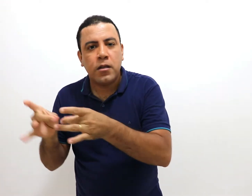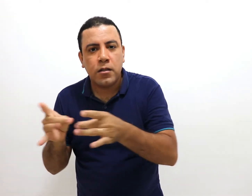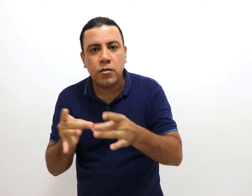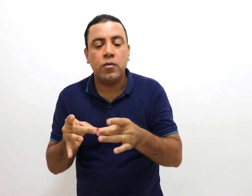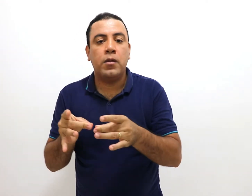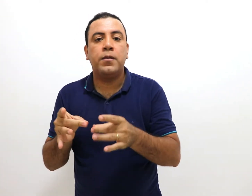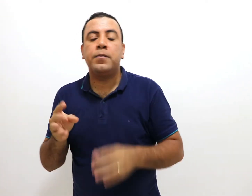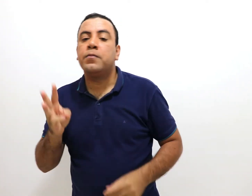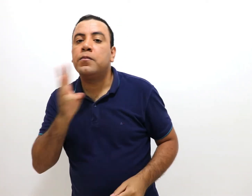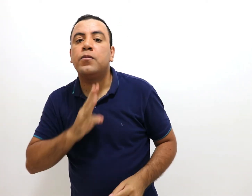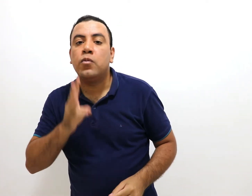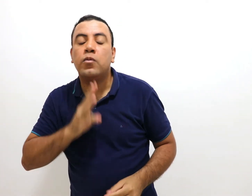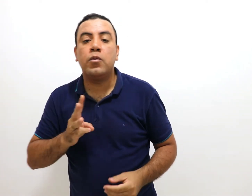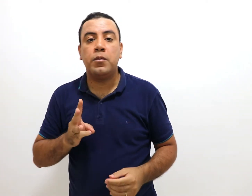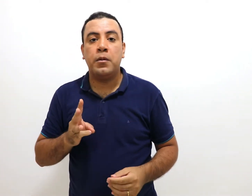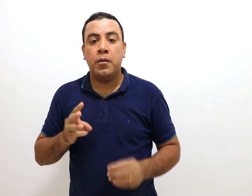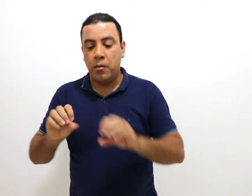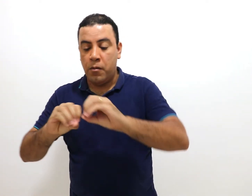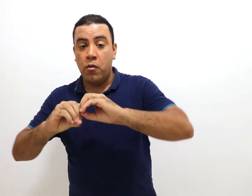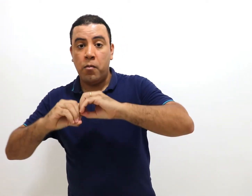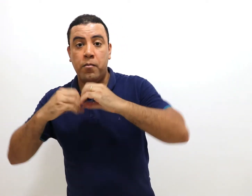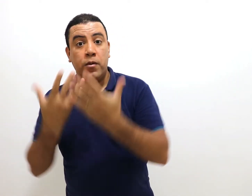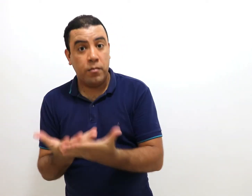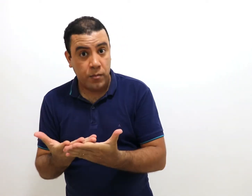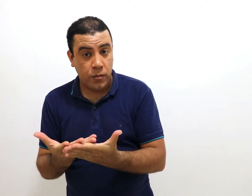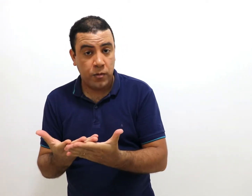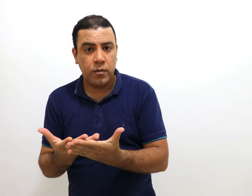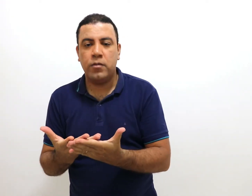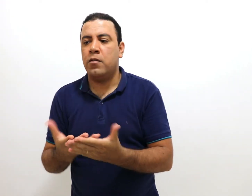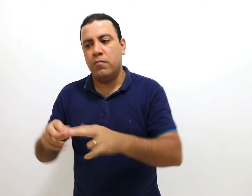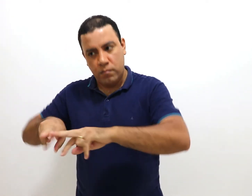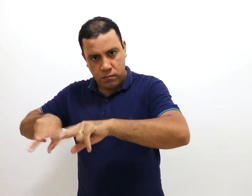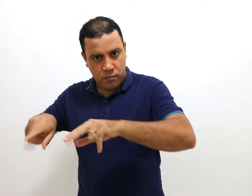Word, PowerPoint e outros,